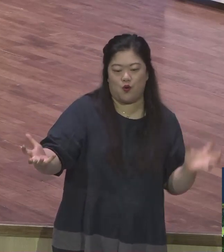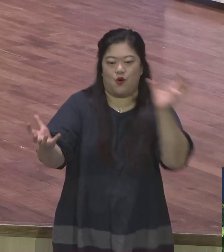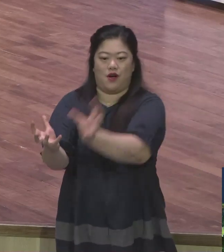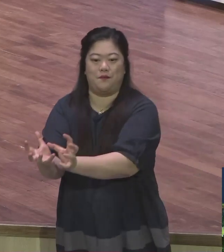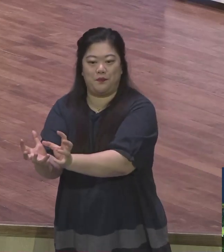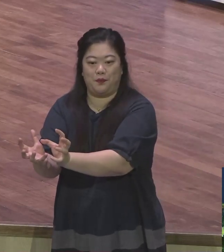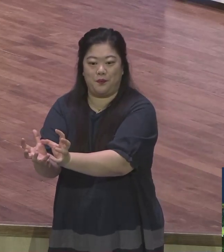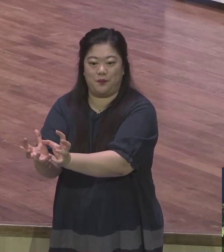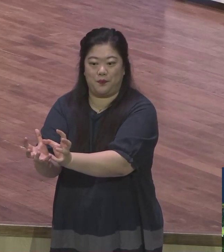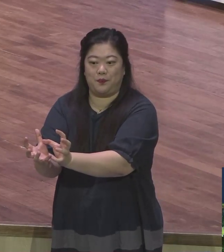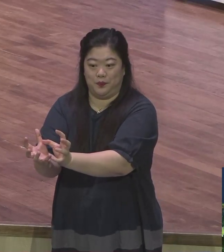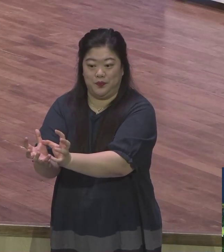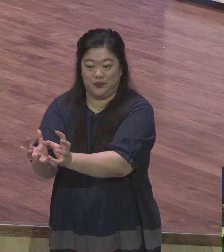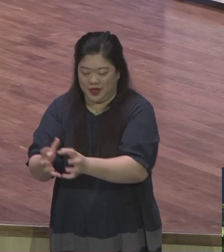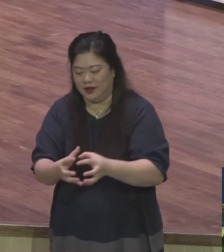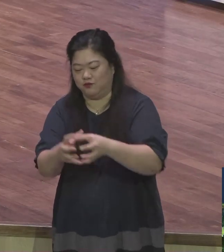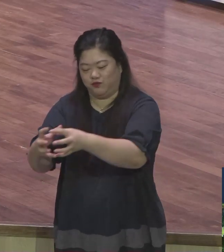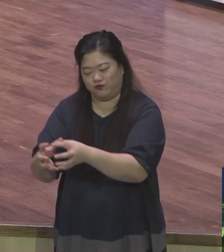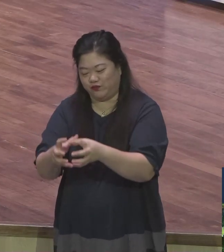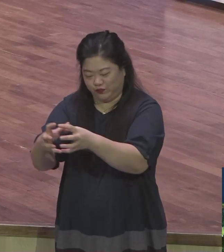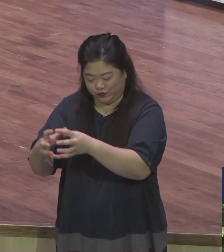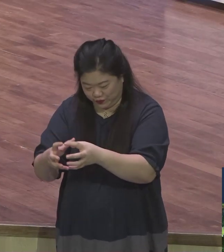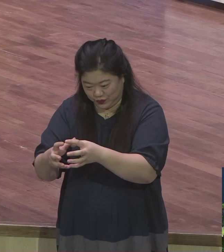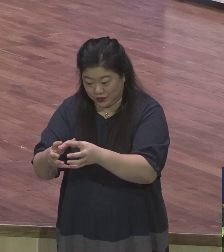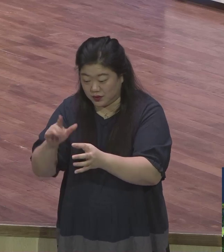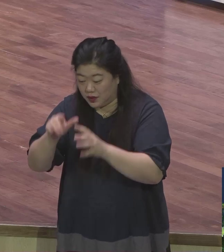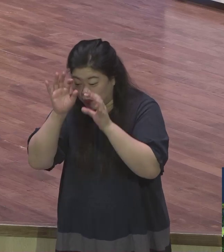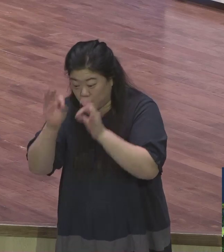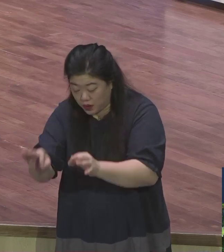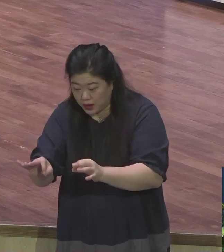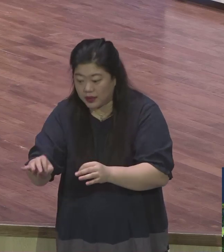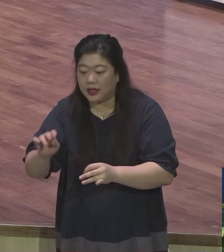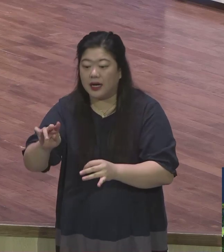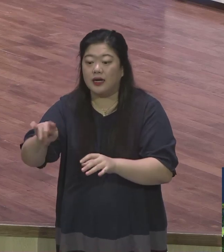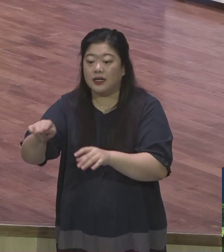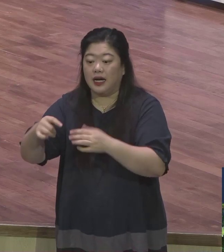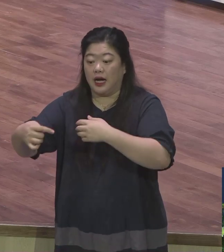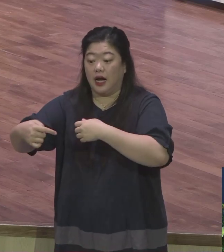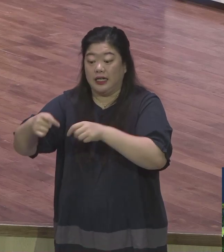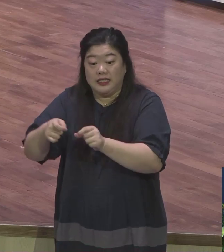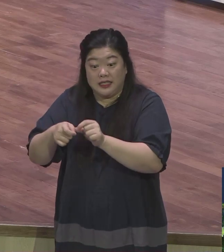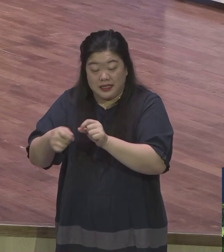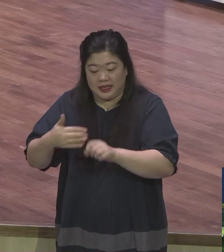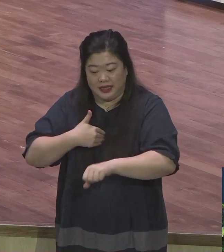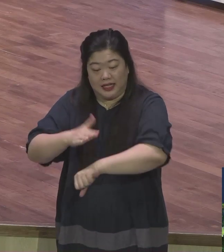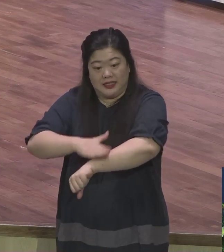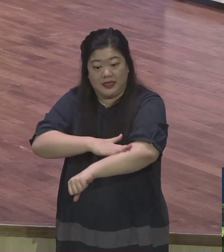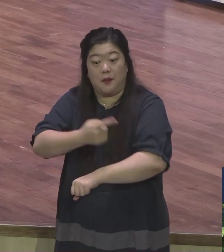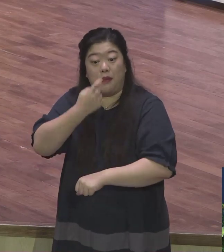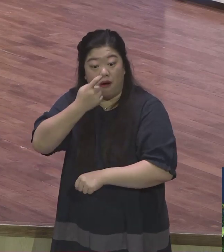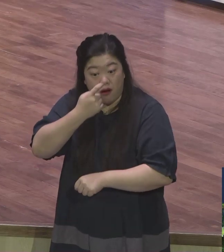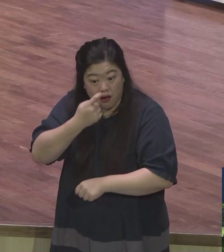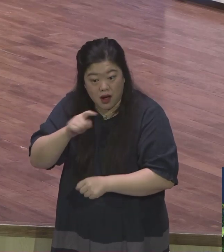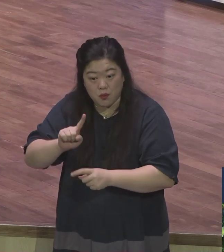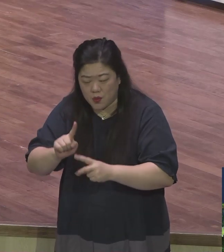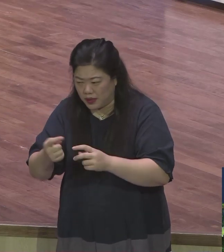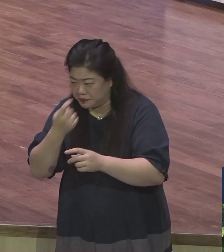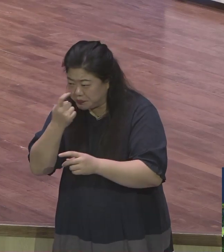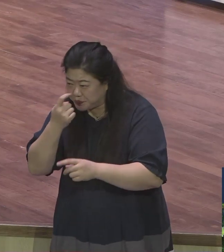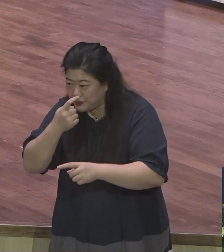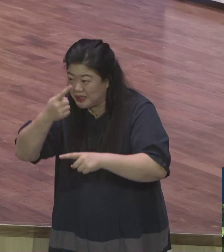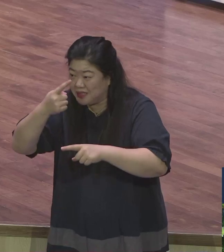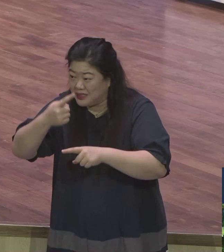NGO 사역을 시작을 통해서 우리 교회가 들어가므로 보금운동의 확산이 그렇게 지금 일어나는